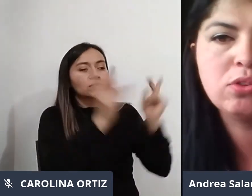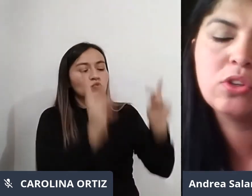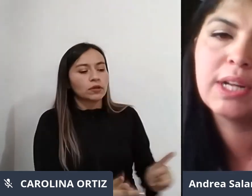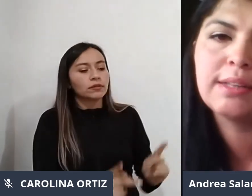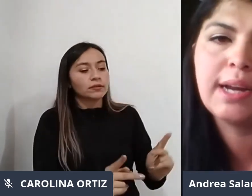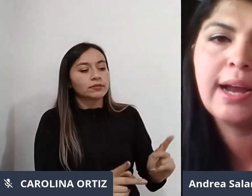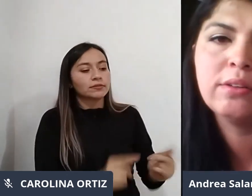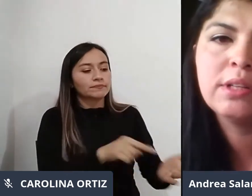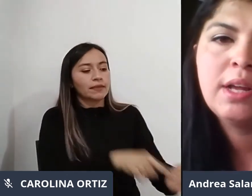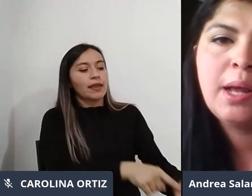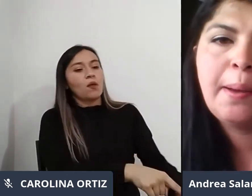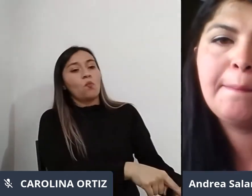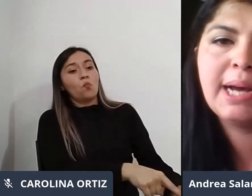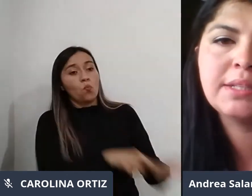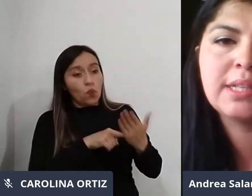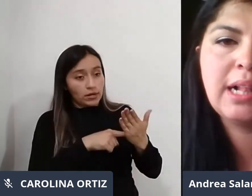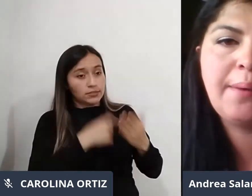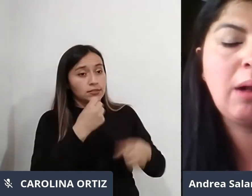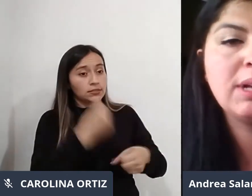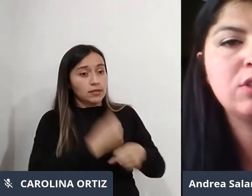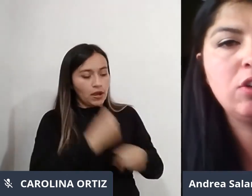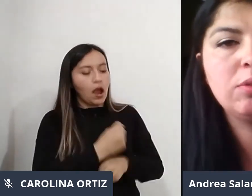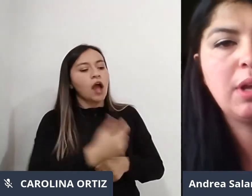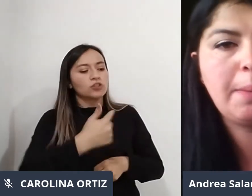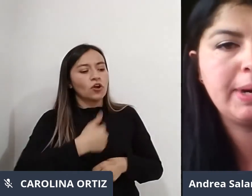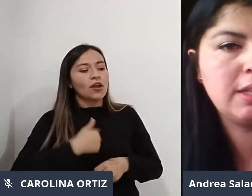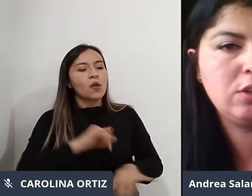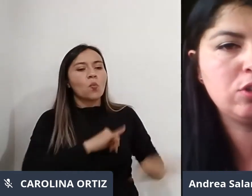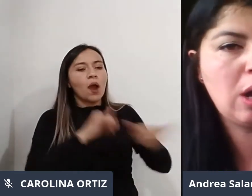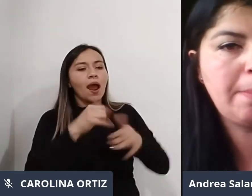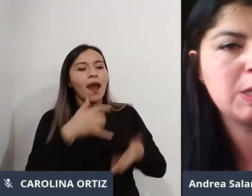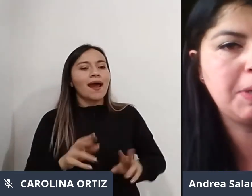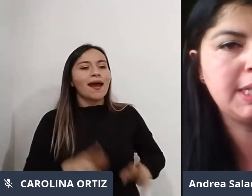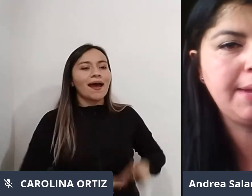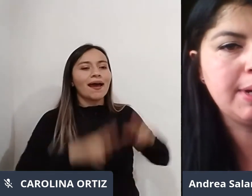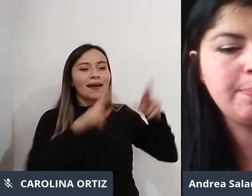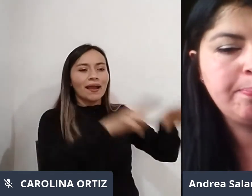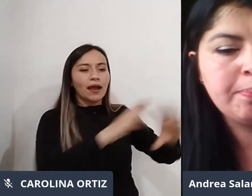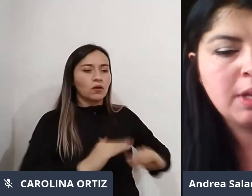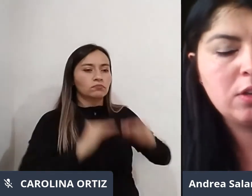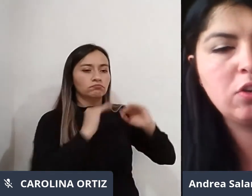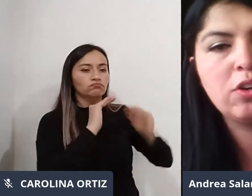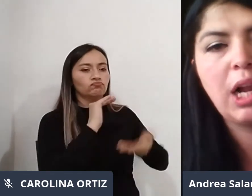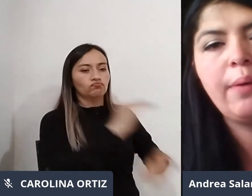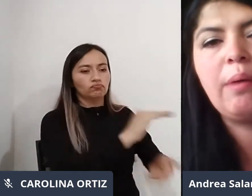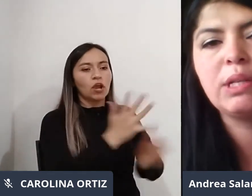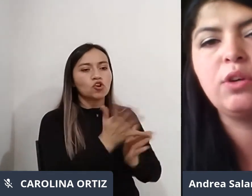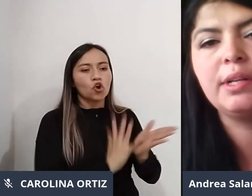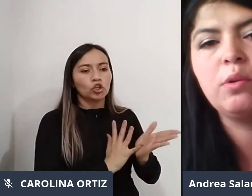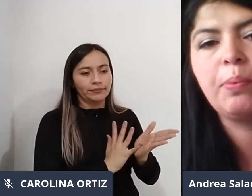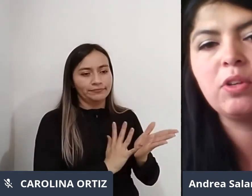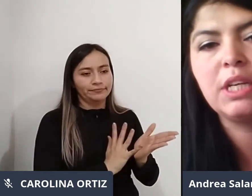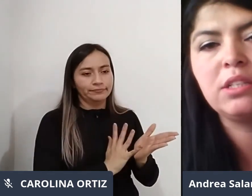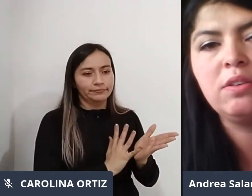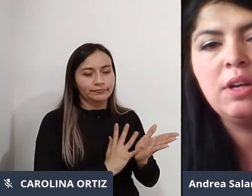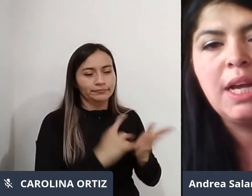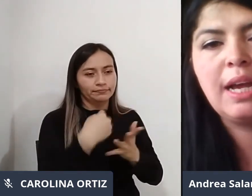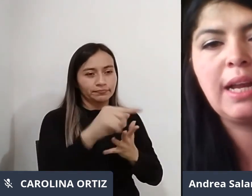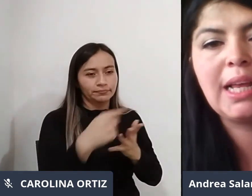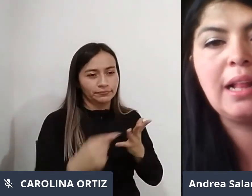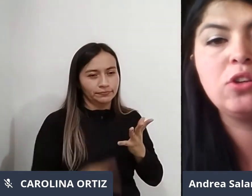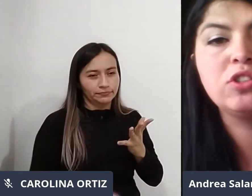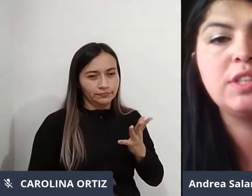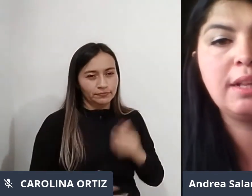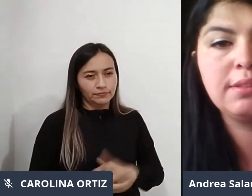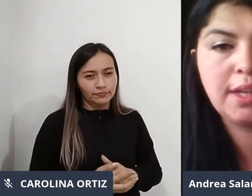ese producto que entregaron, más la evaluación ha perdido toda perspectiva. Yo creo que la evaluación es un proceso